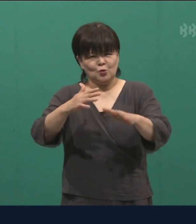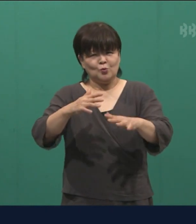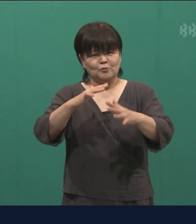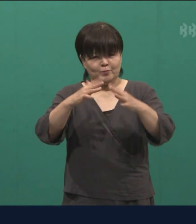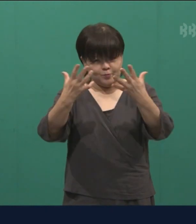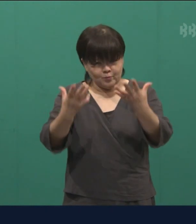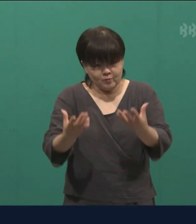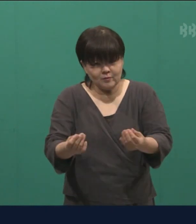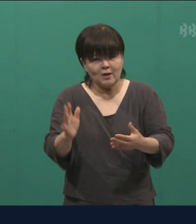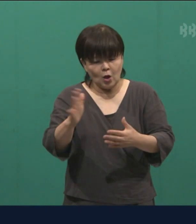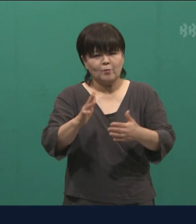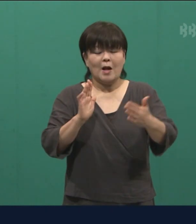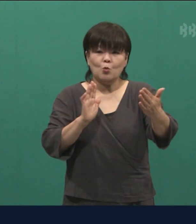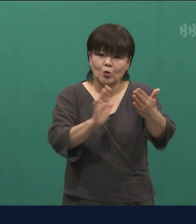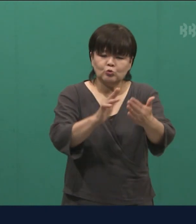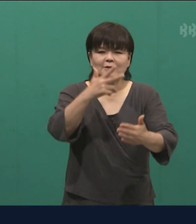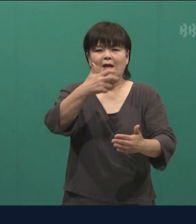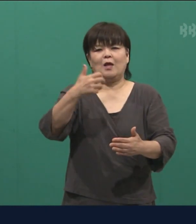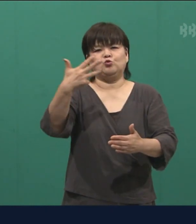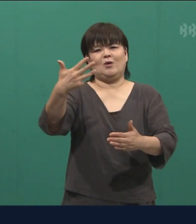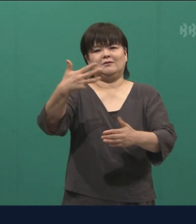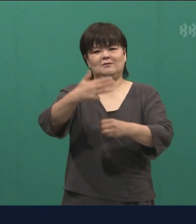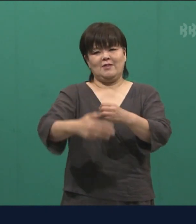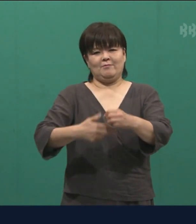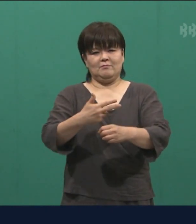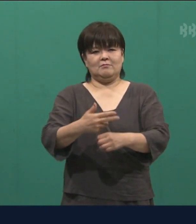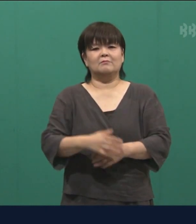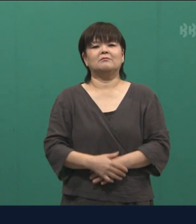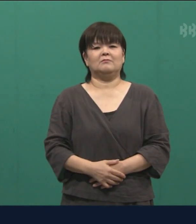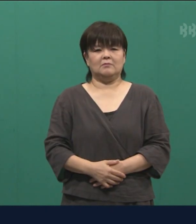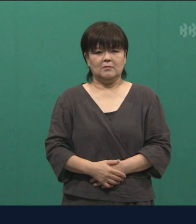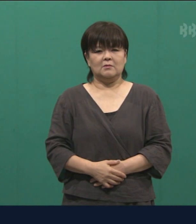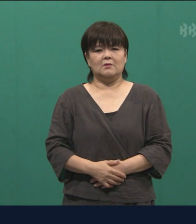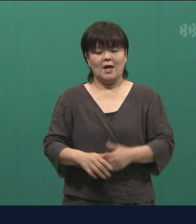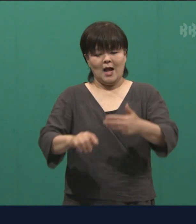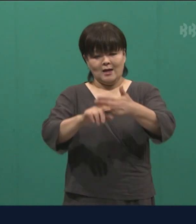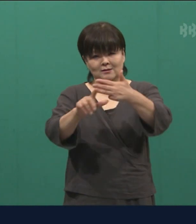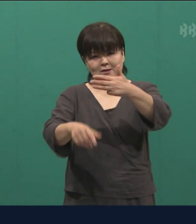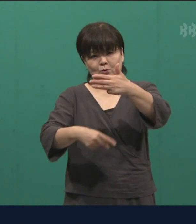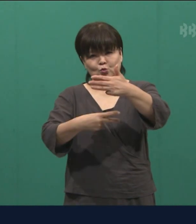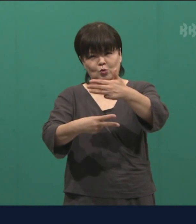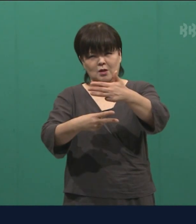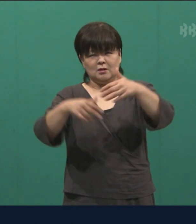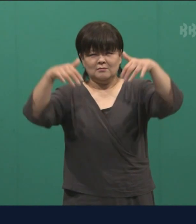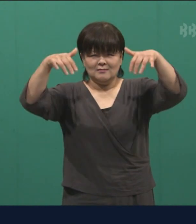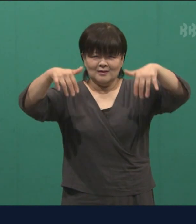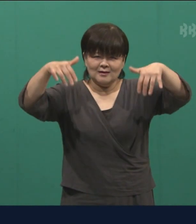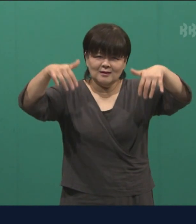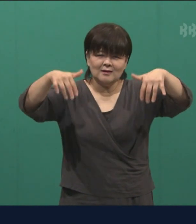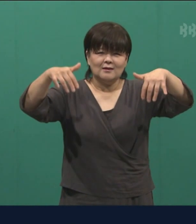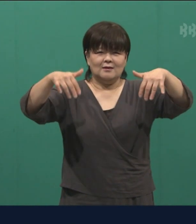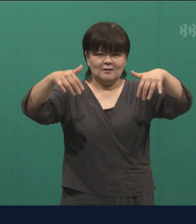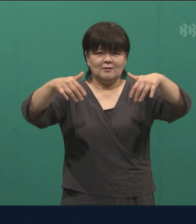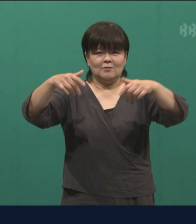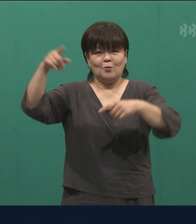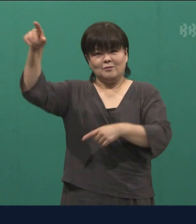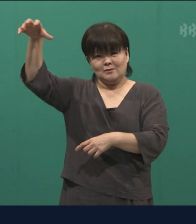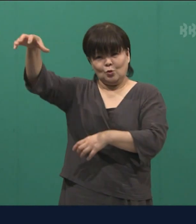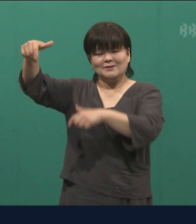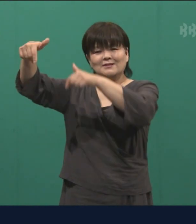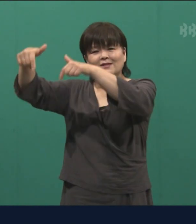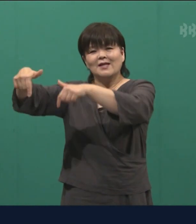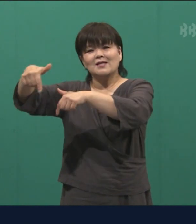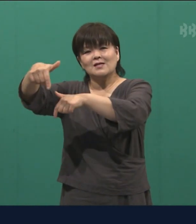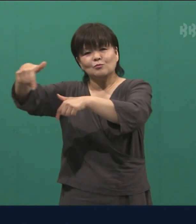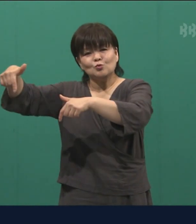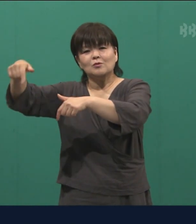日中戦争の終戦から間もなく78年。今月2日、降りしきる雨の